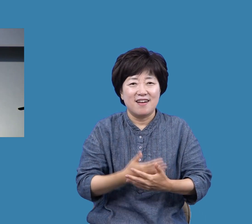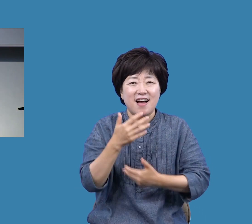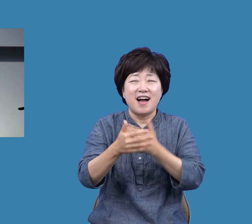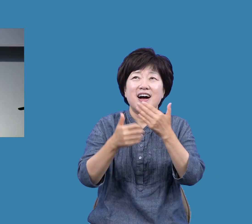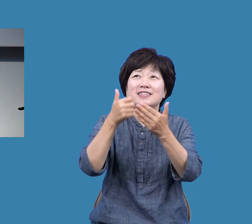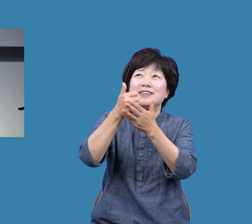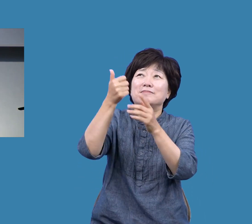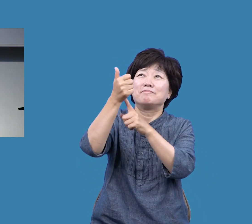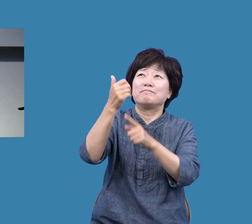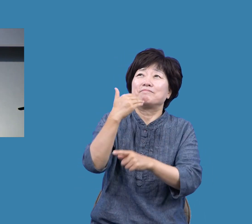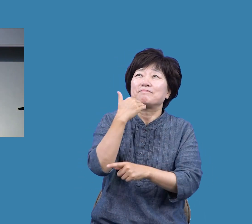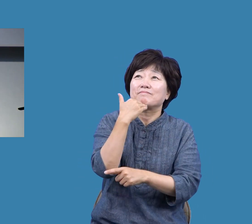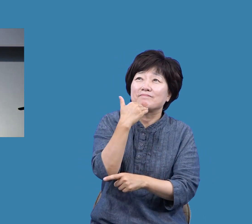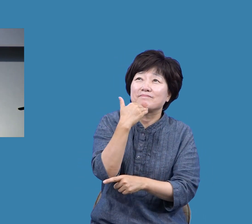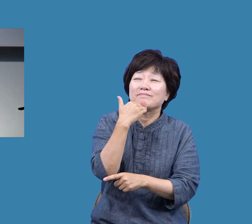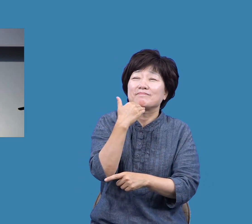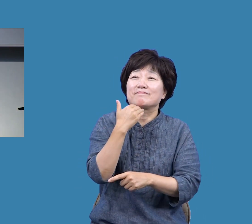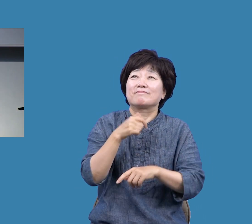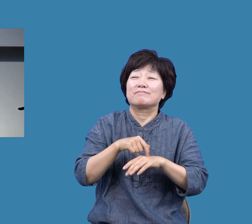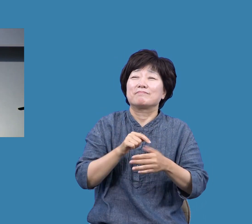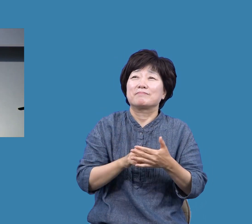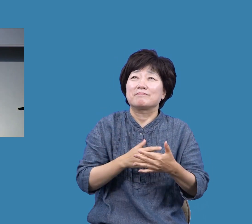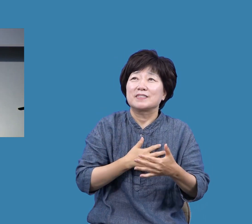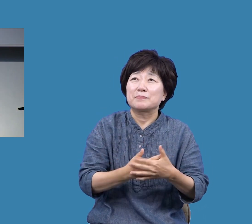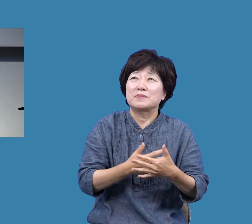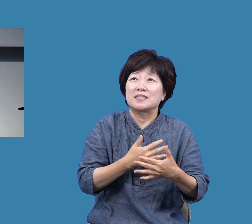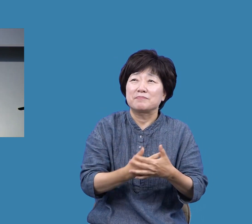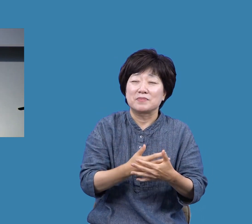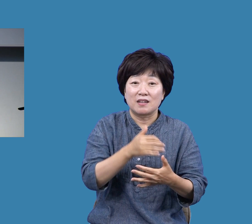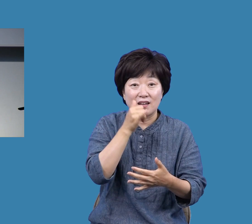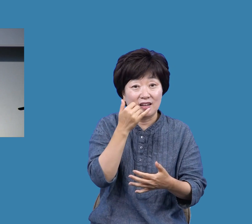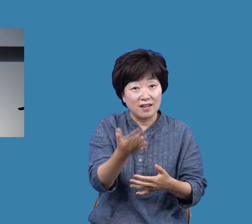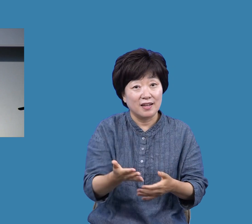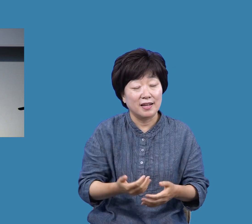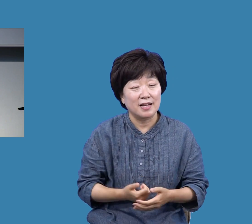기대가 되고 심장이 뛰고 하는 것이 있으세요?